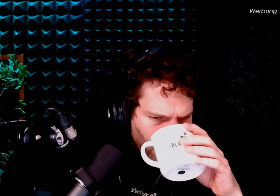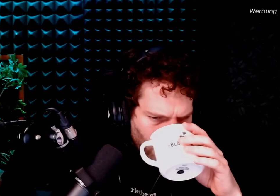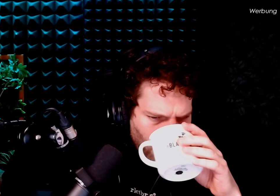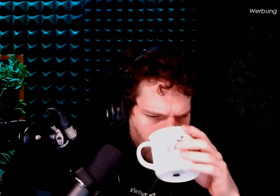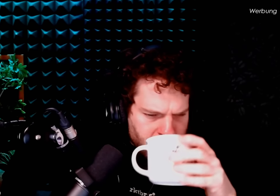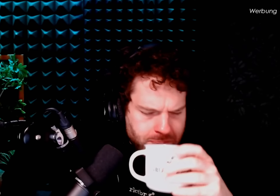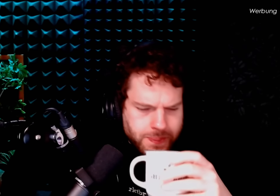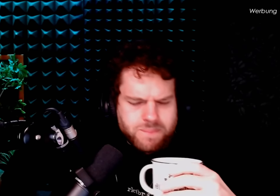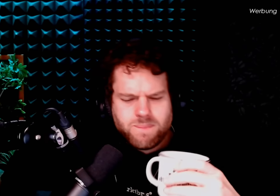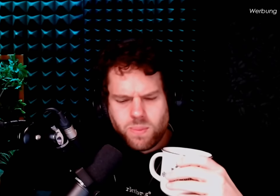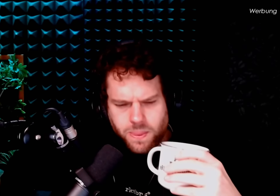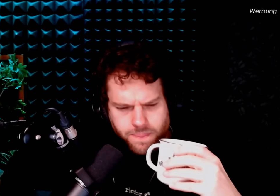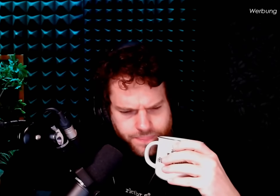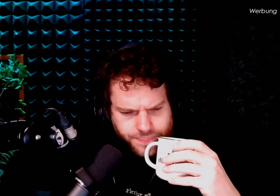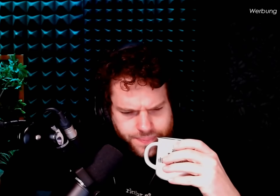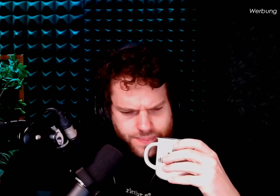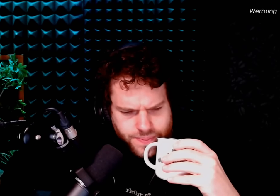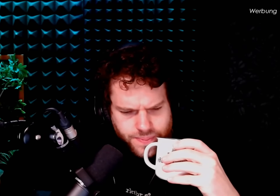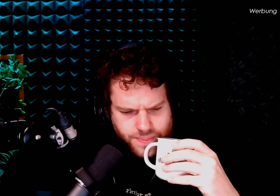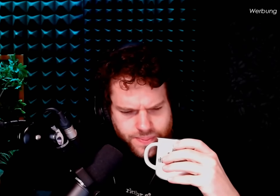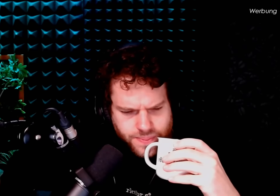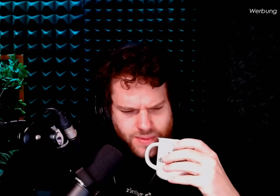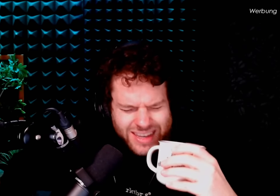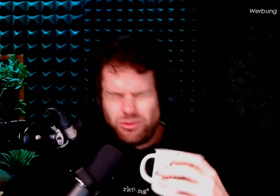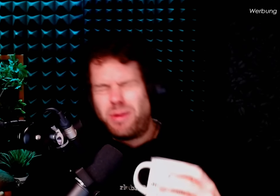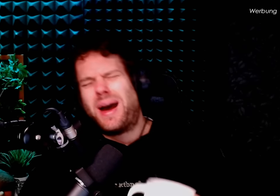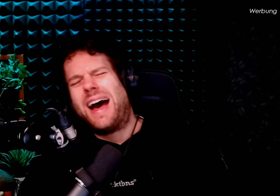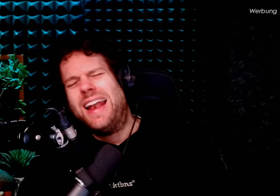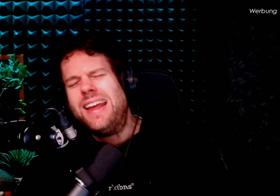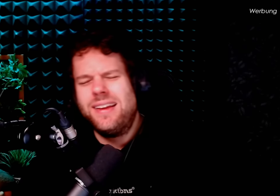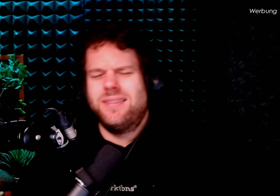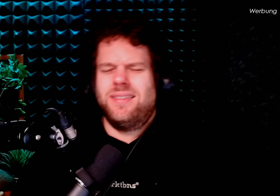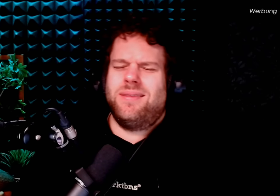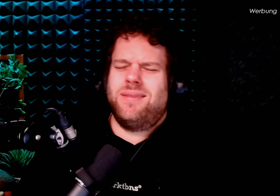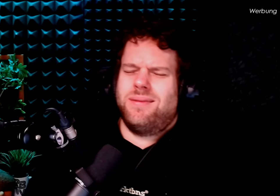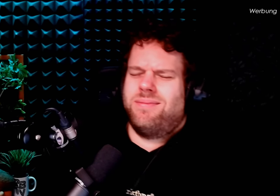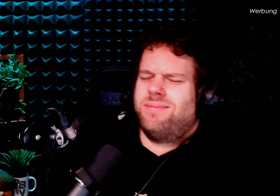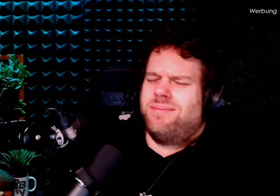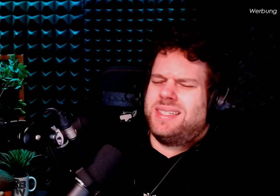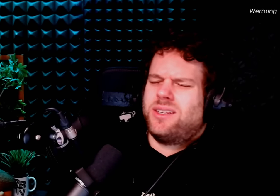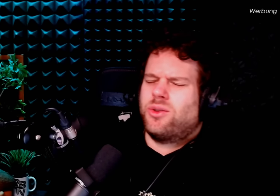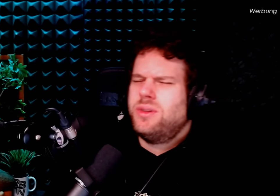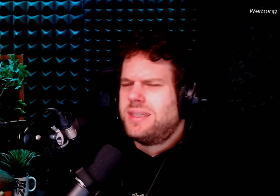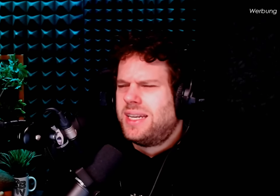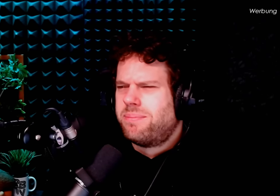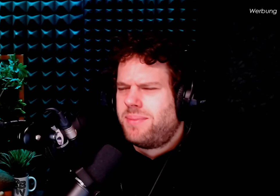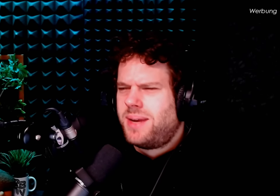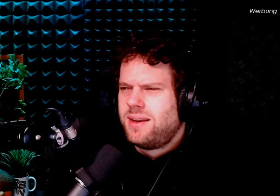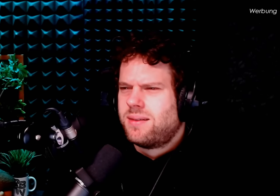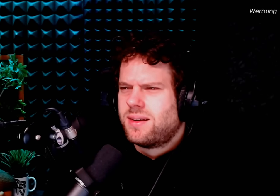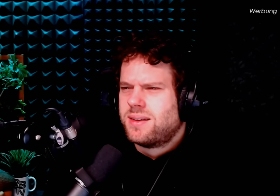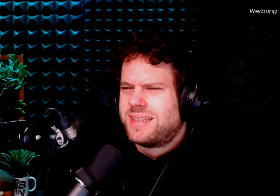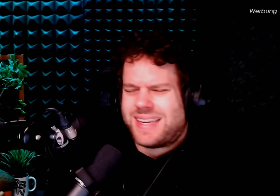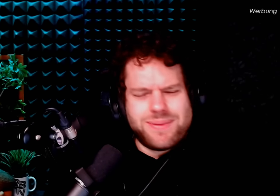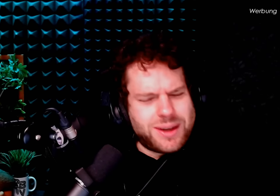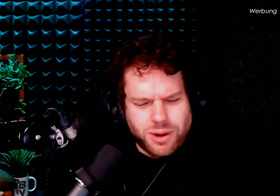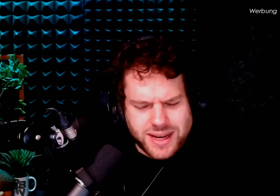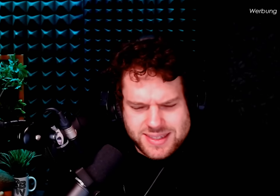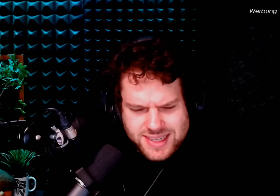Moment mal, alle Zitronen sind Limetten? Das ergibt ja überhaupt keinen